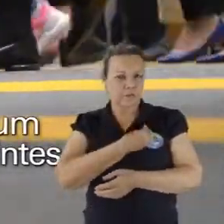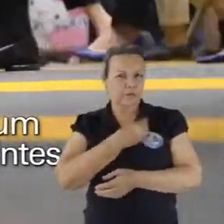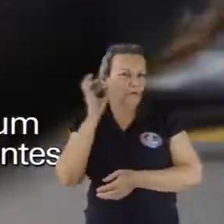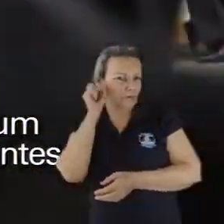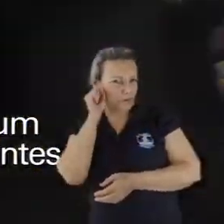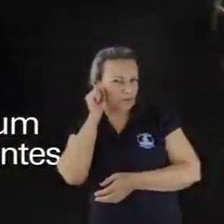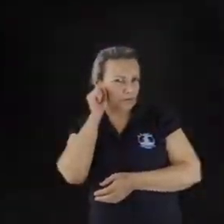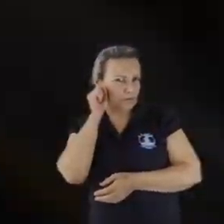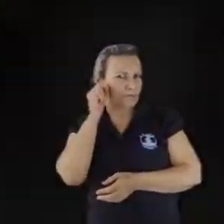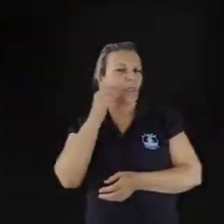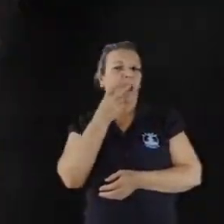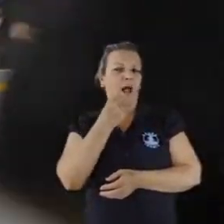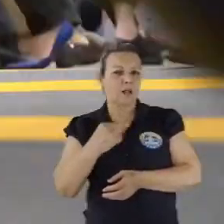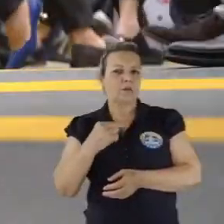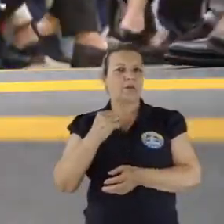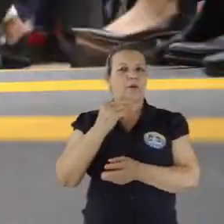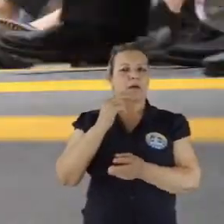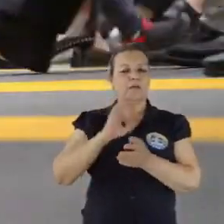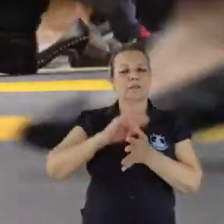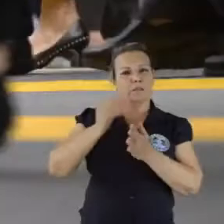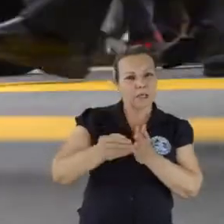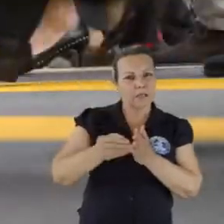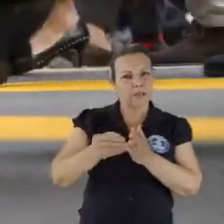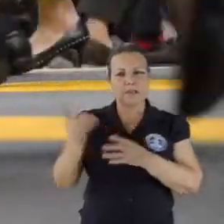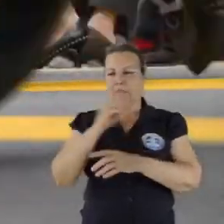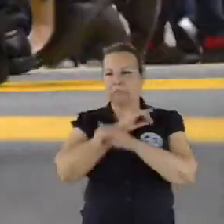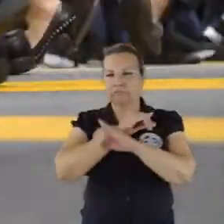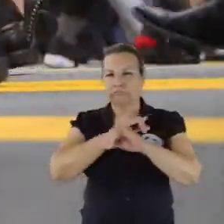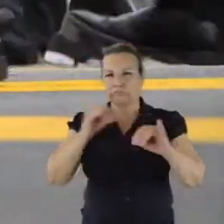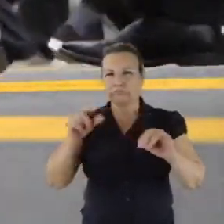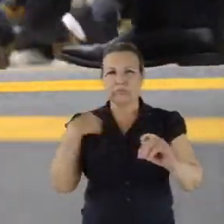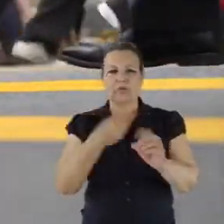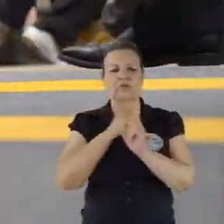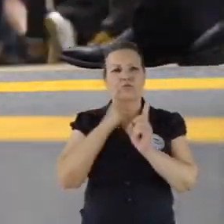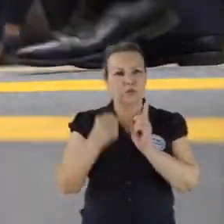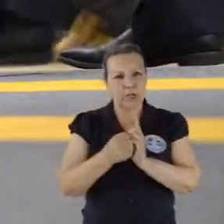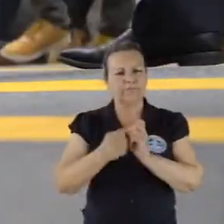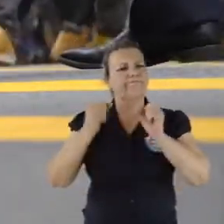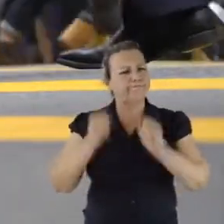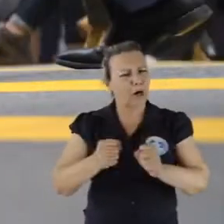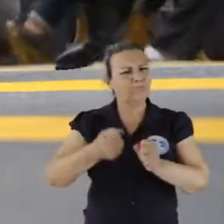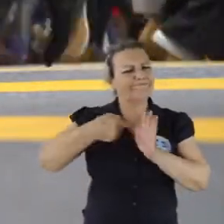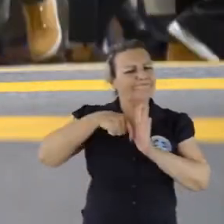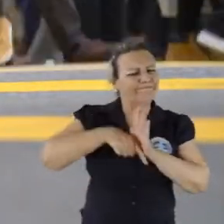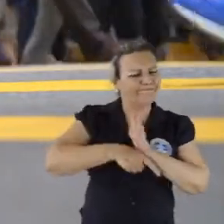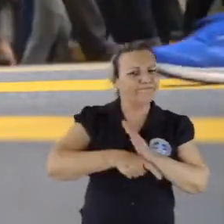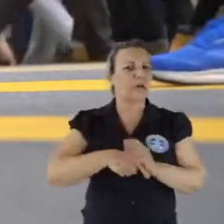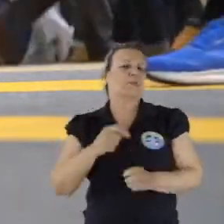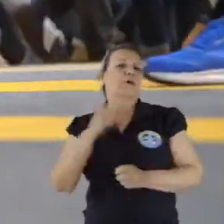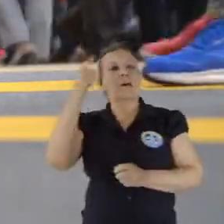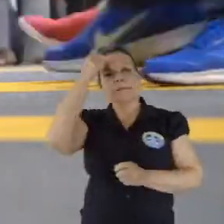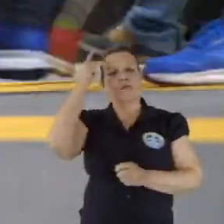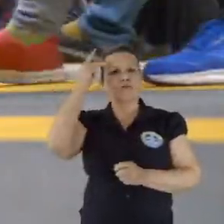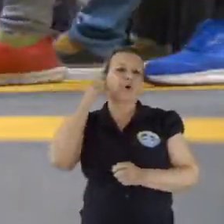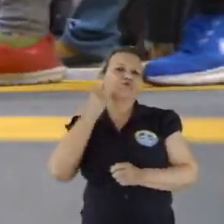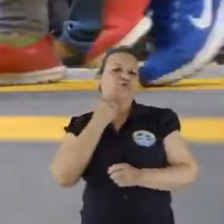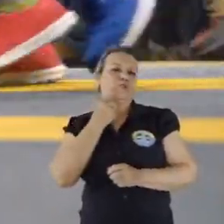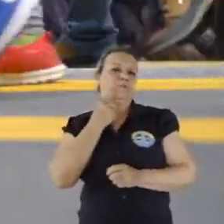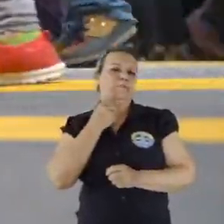limitante em nossas vidas como ouvintes, a língua de sinais não difundida em nossa sociedade pode gerar profundos danos para uma pessoa surda.